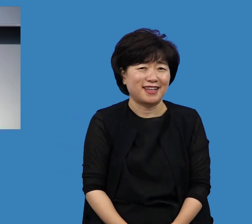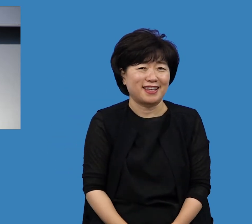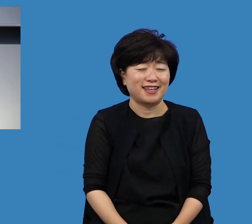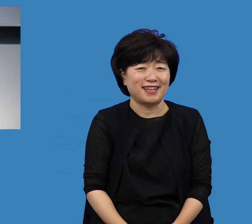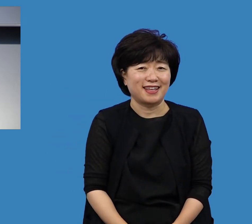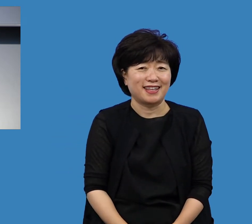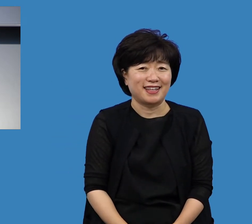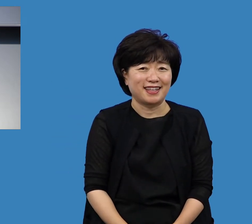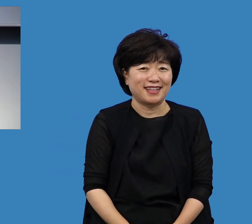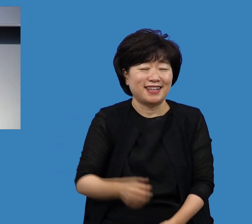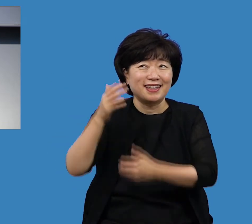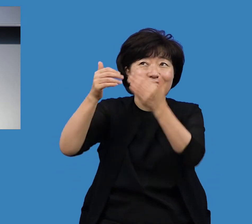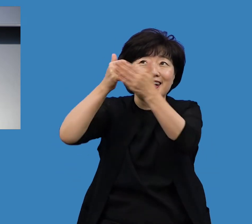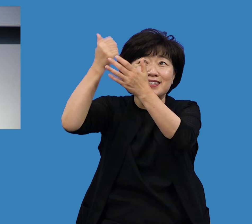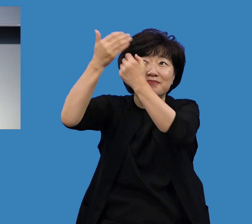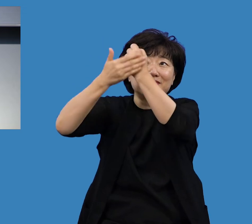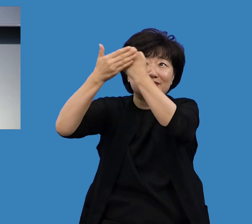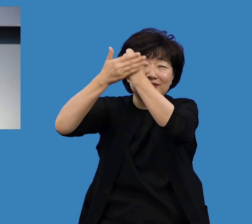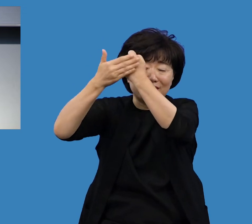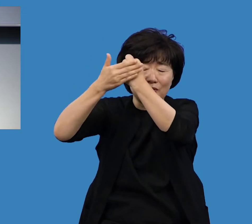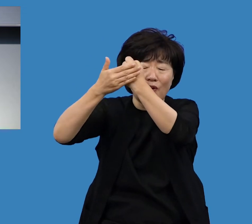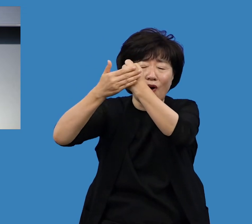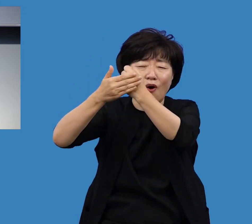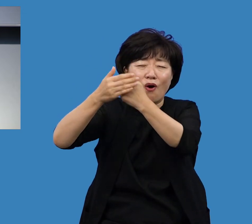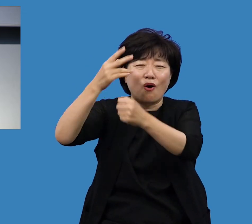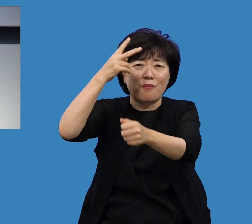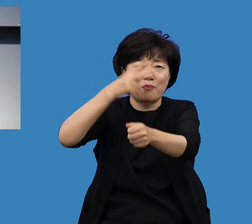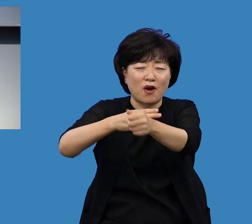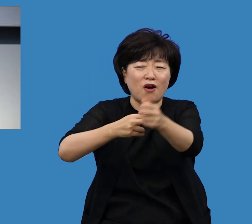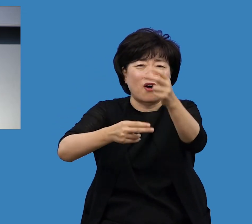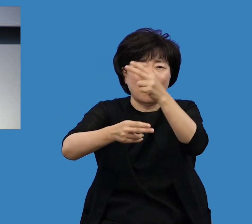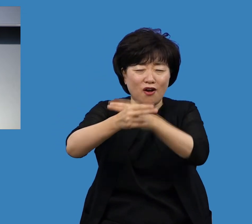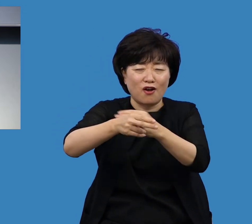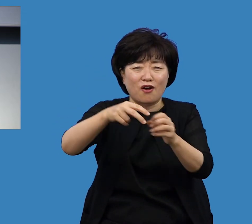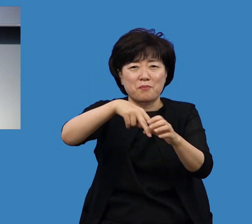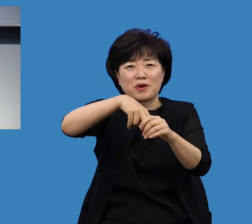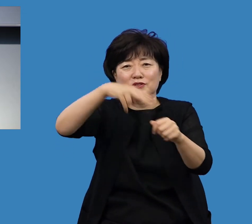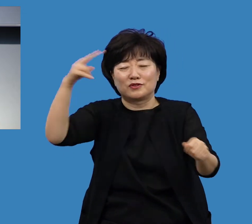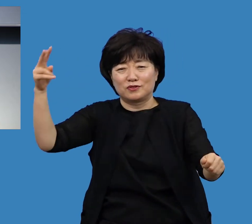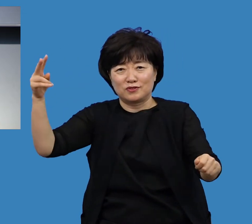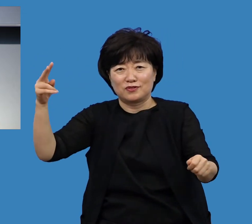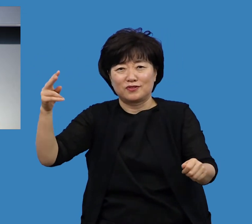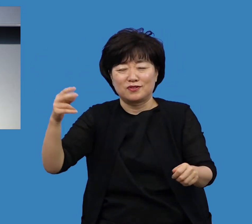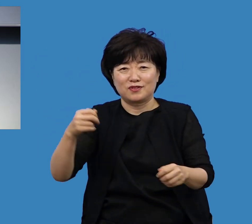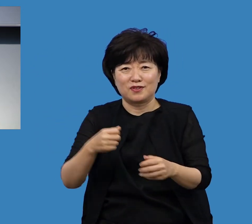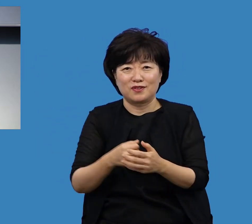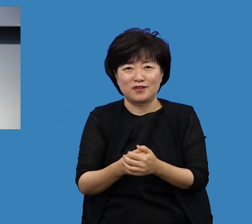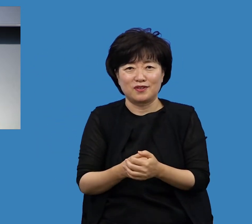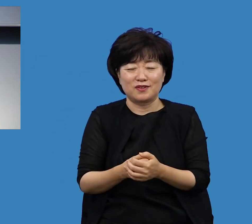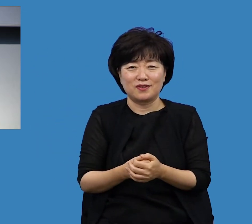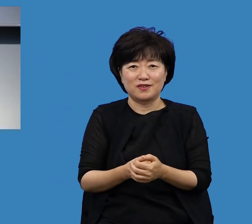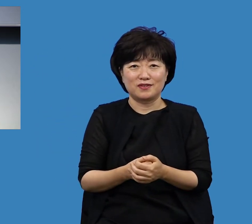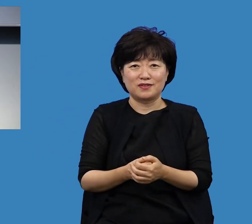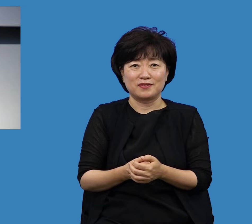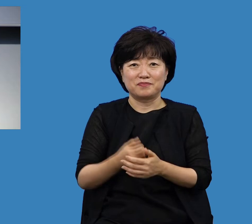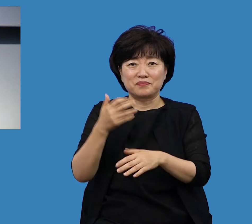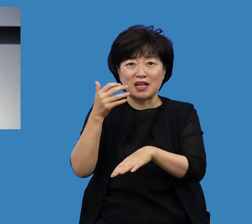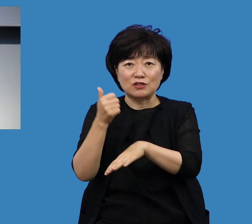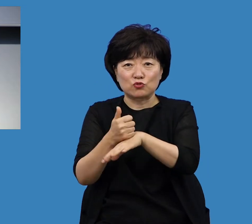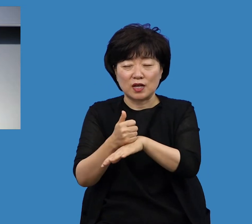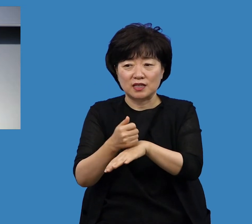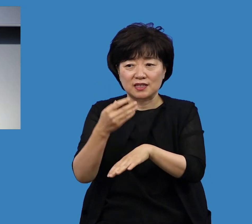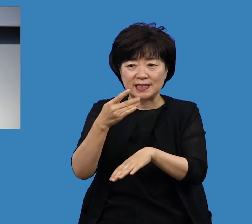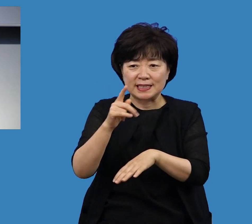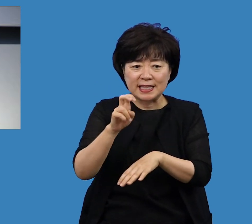진짜 하나님의 은혜로 그래서 제가 그 영으로부터 이제 빠져나왔는데, 그러니까 이제 나중에는 뭘 하게 되냐면은, 이 템을